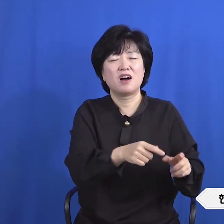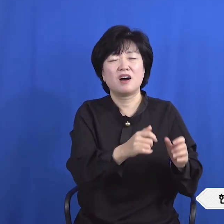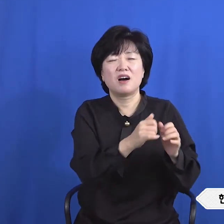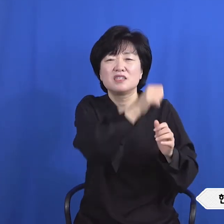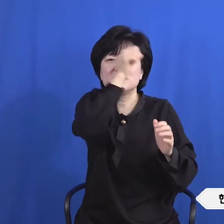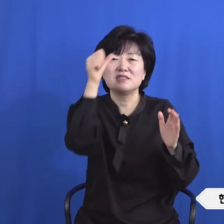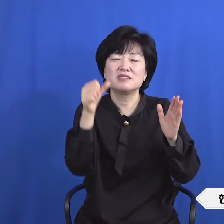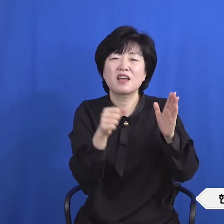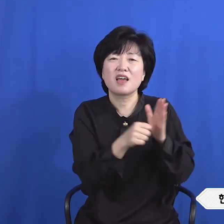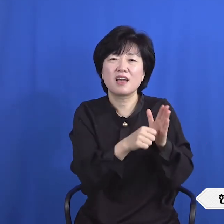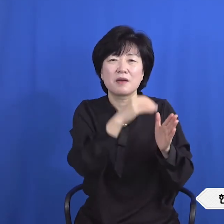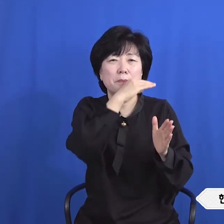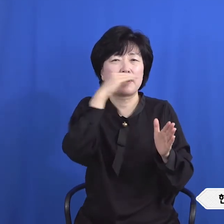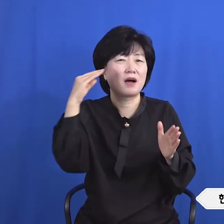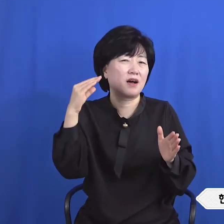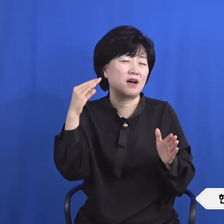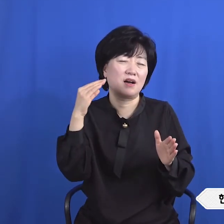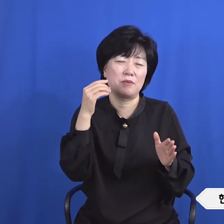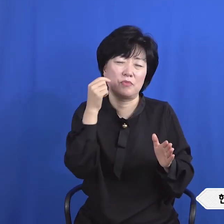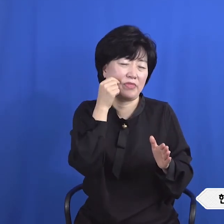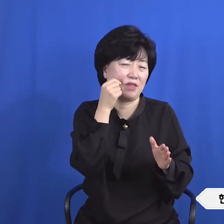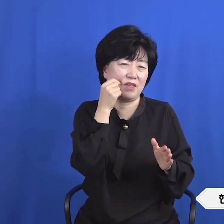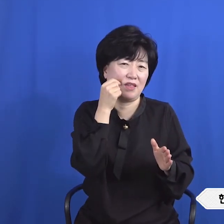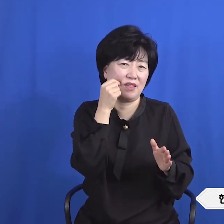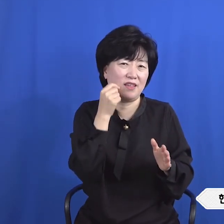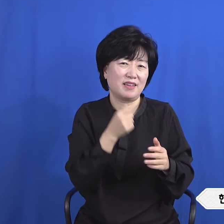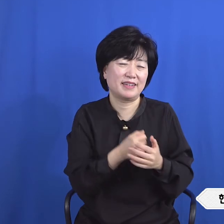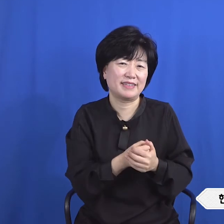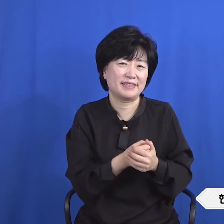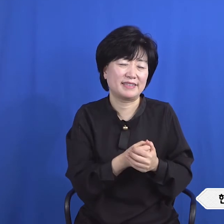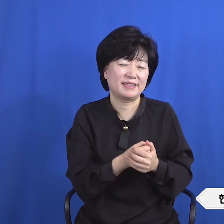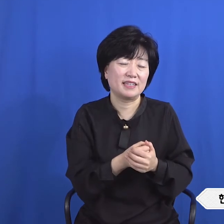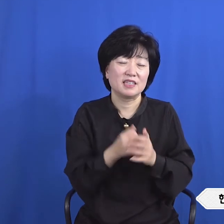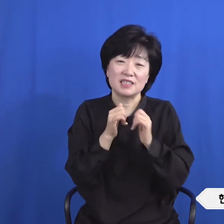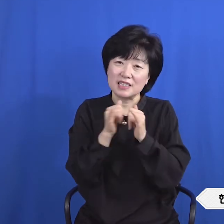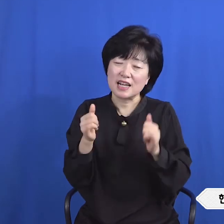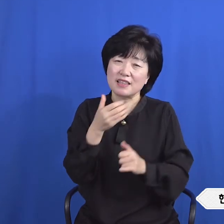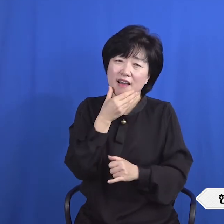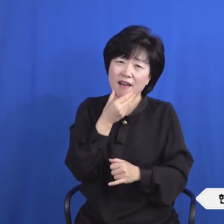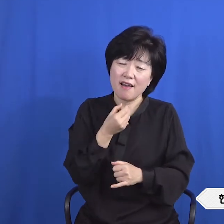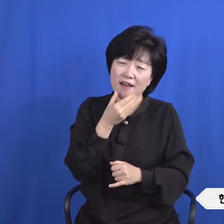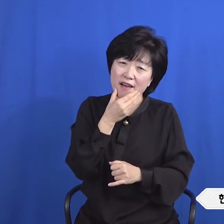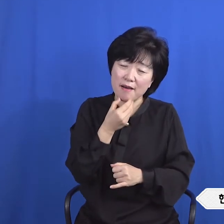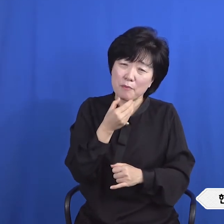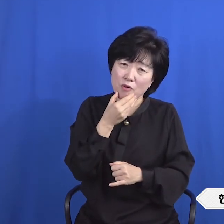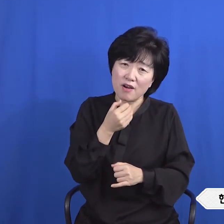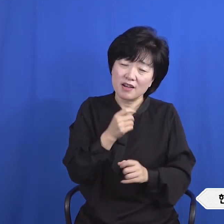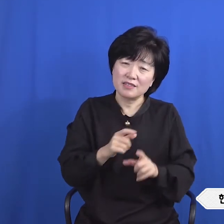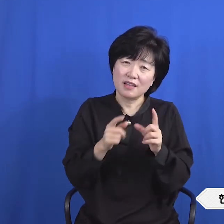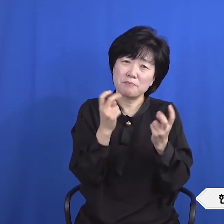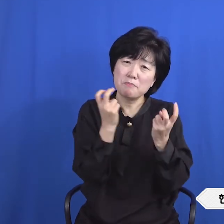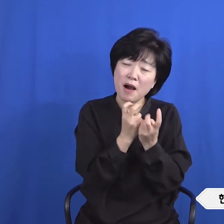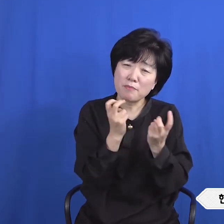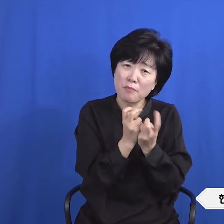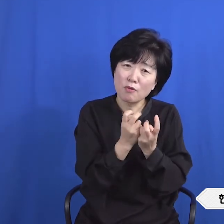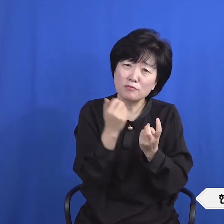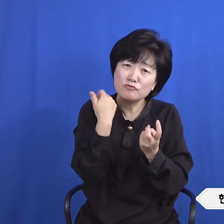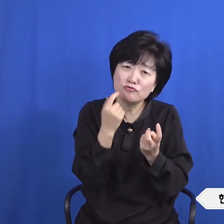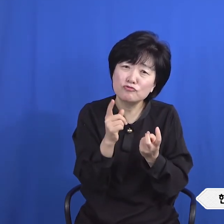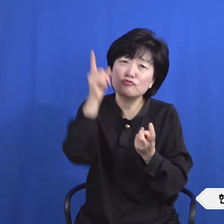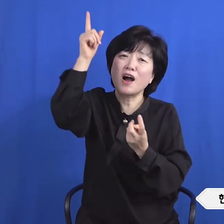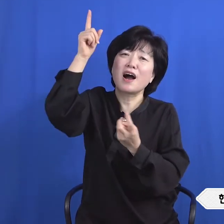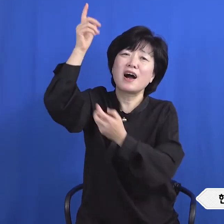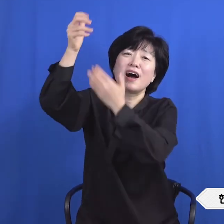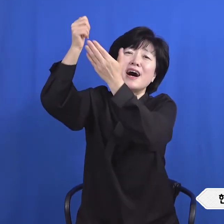제대로 살아지겠느냐? 인간이 어떻게 살아야 행복하게 되는지는 인간을 만드신 하나님이 제일 잘 아는데